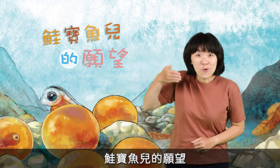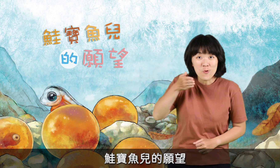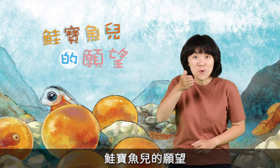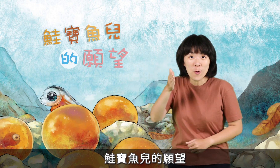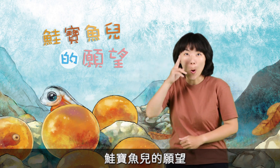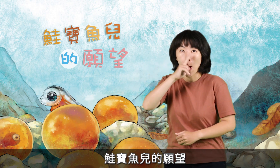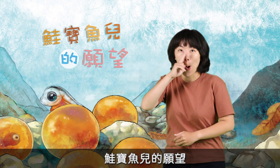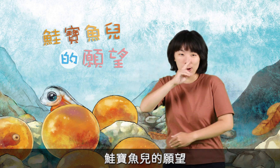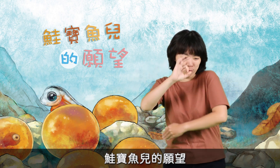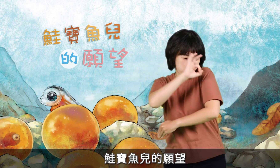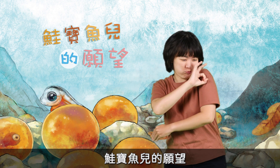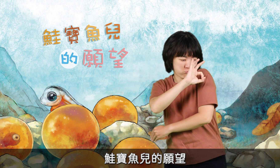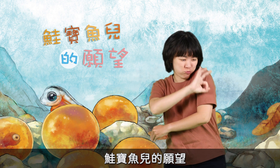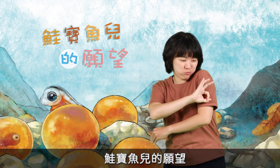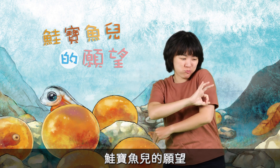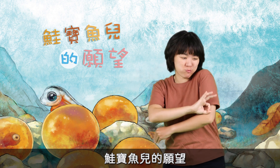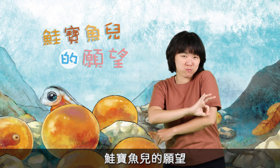瑰宝鱼儿的愿望。